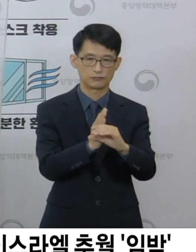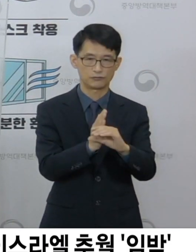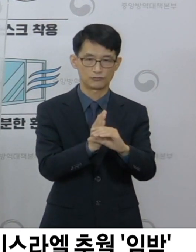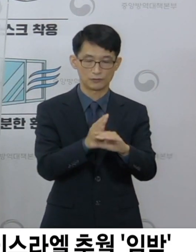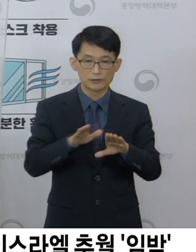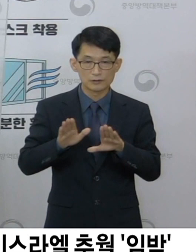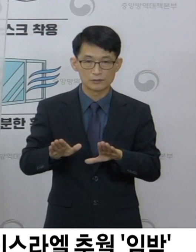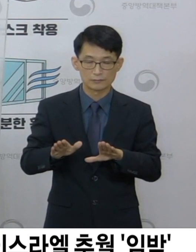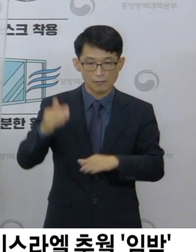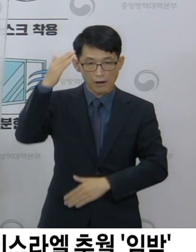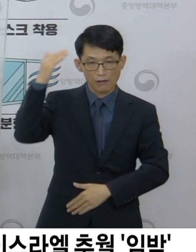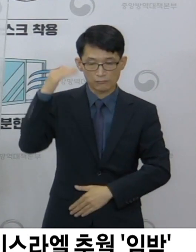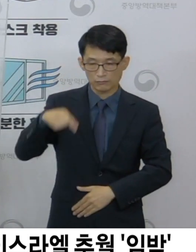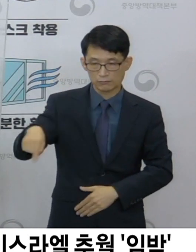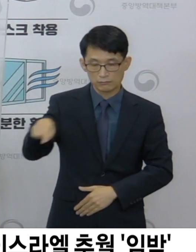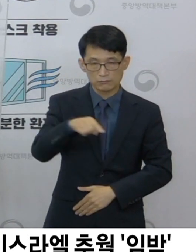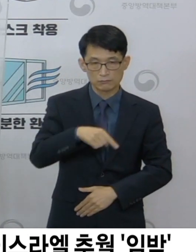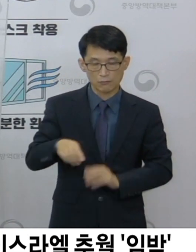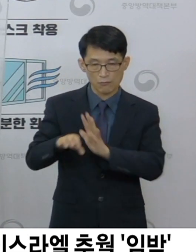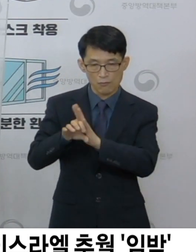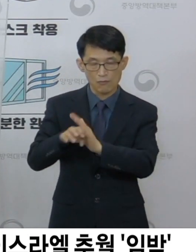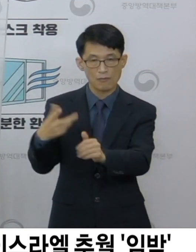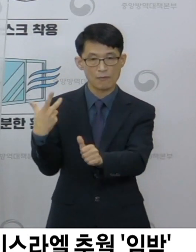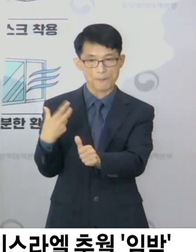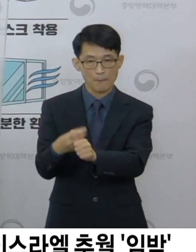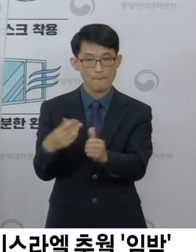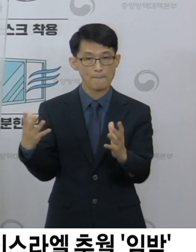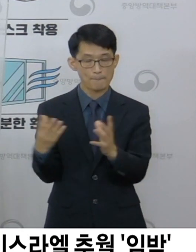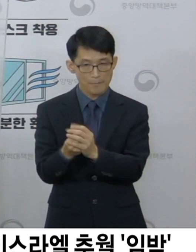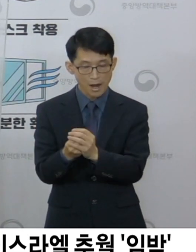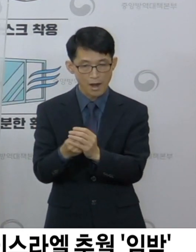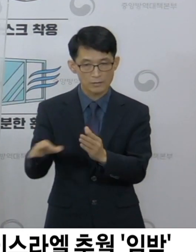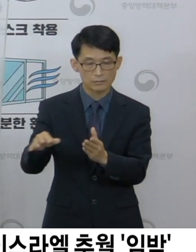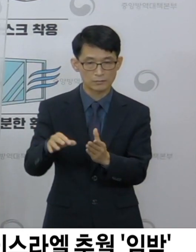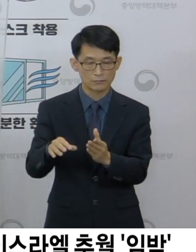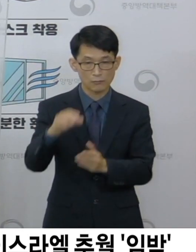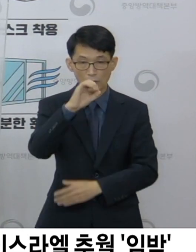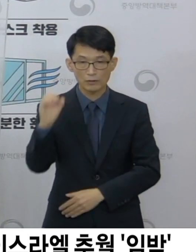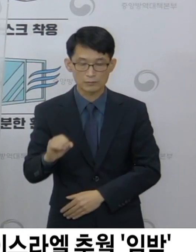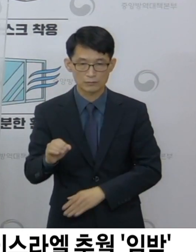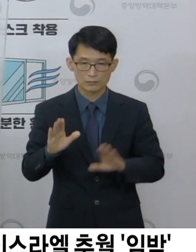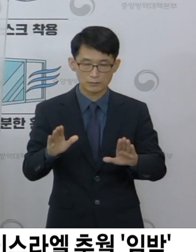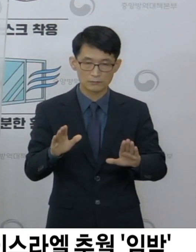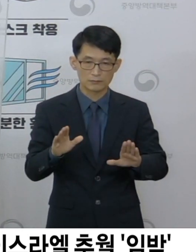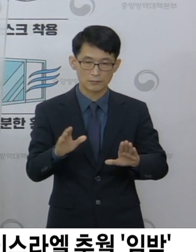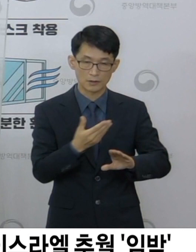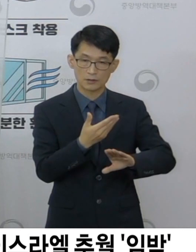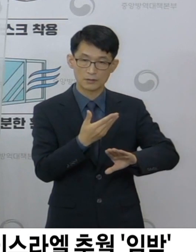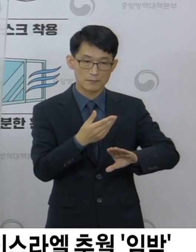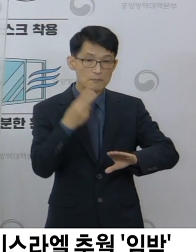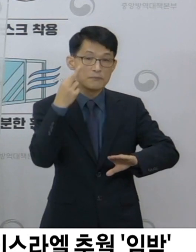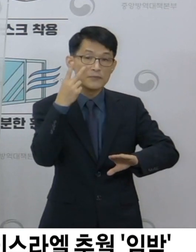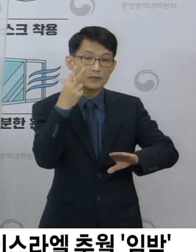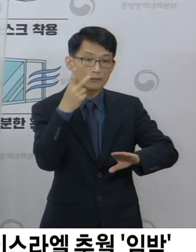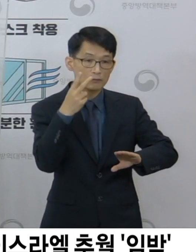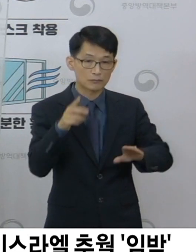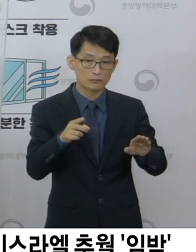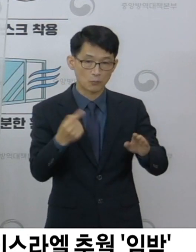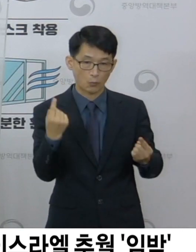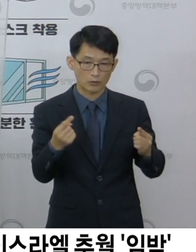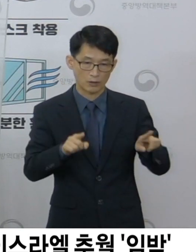이 와중에 우리나라의 코로나 접종 완료 율은 접종 손 2개 시 곡인 미국을 이미